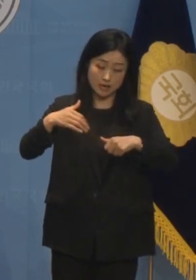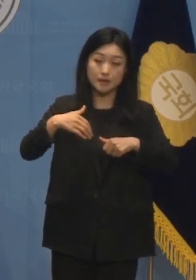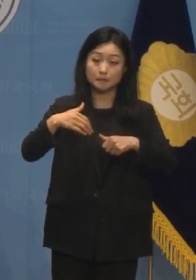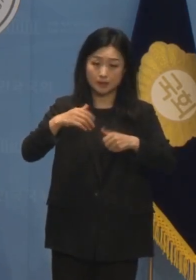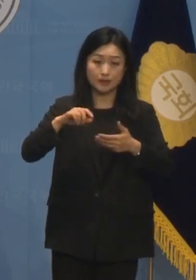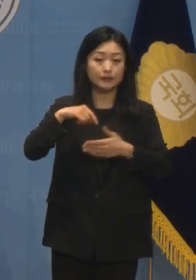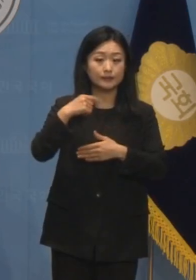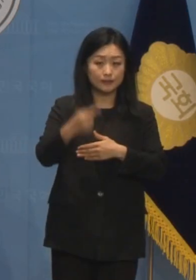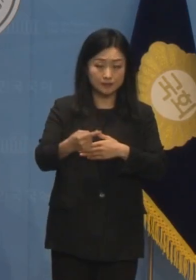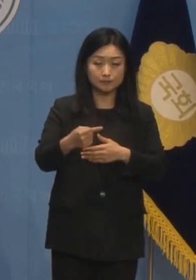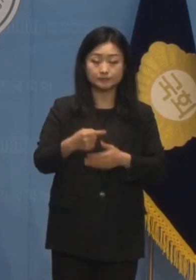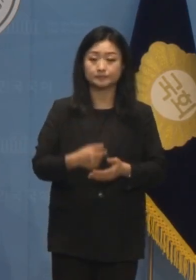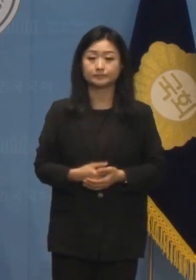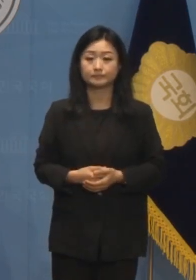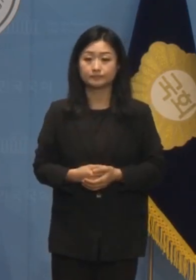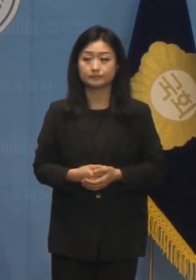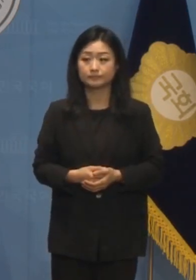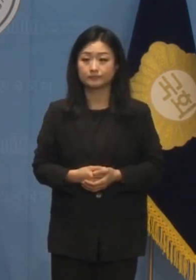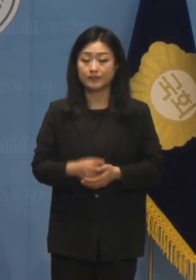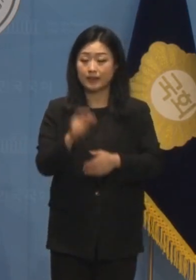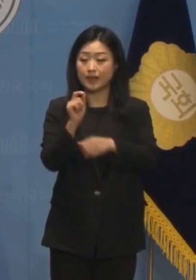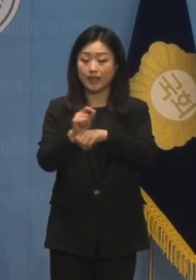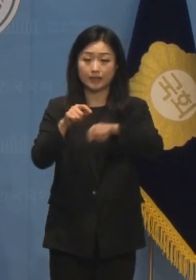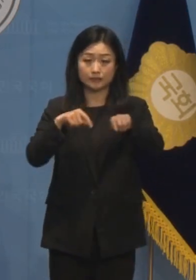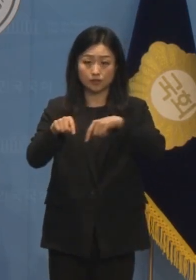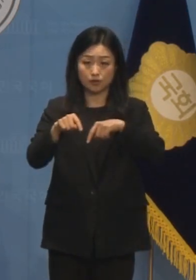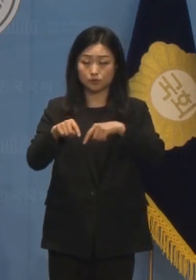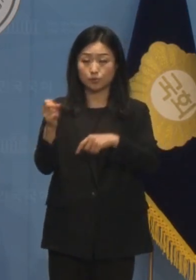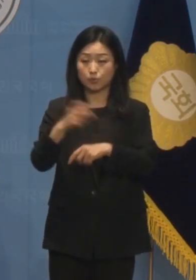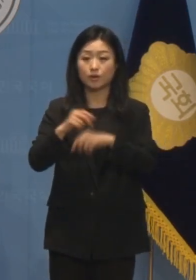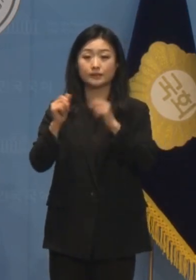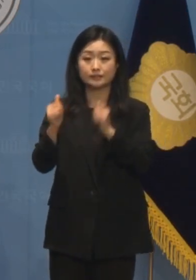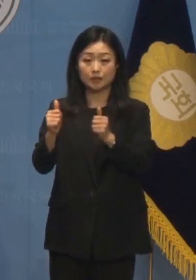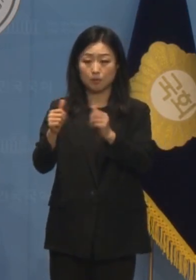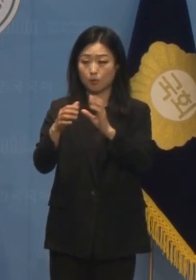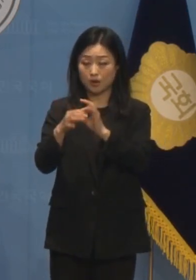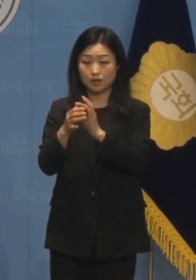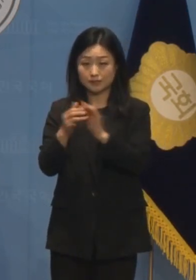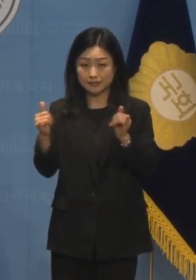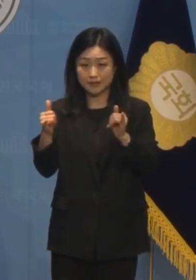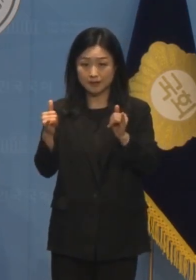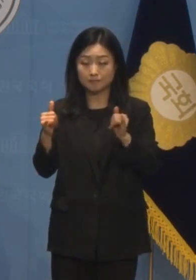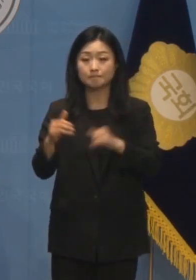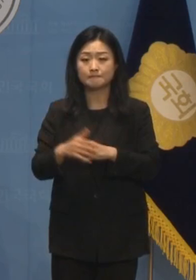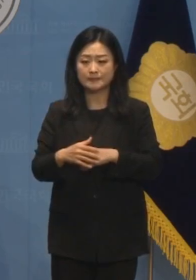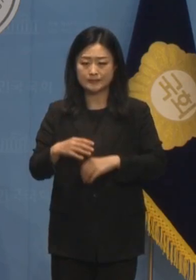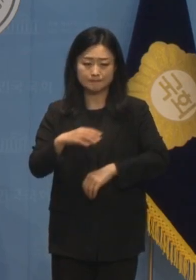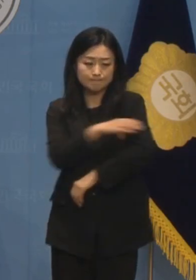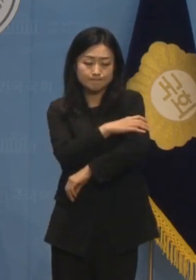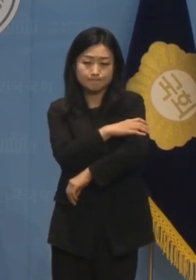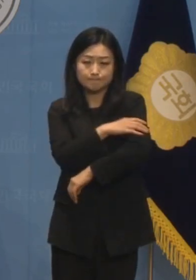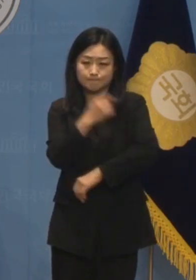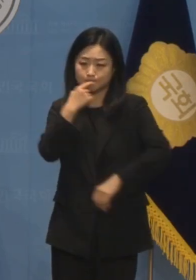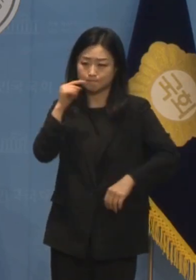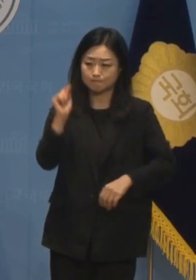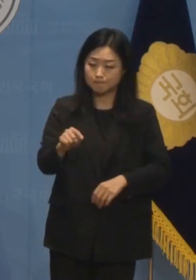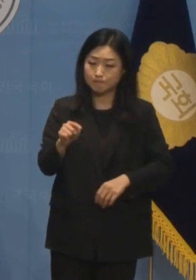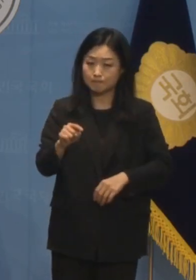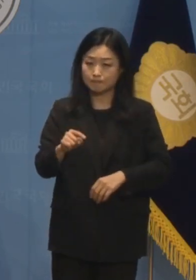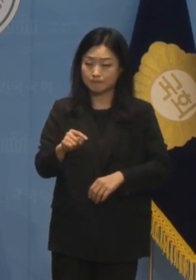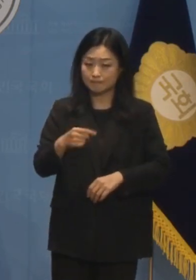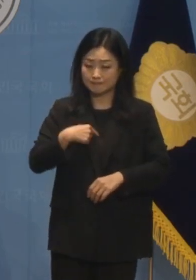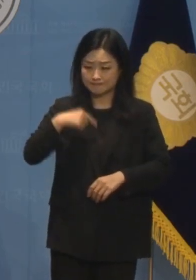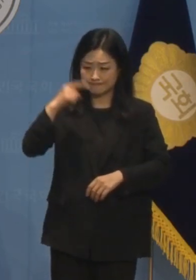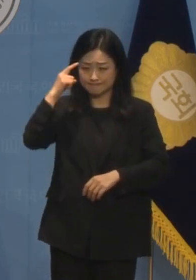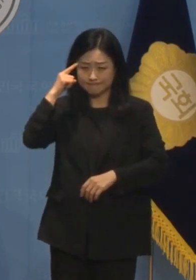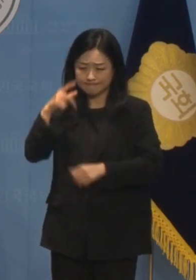소화에 강제로 소안의 행정 및 사법 공직자들에게 사실상 위력을 행사해 본인들의 뜻을